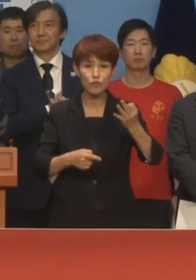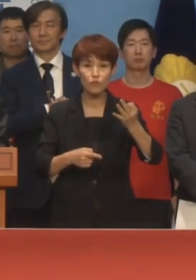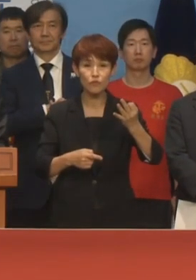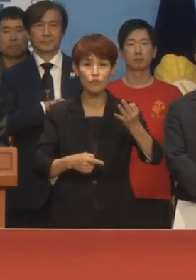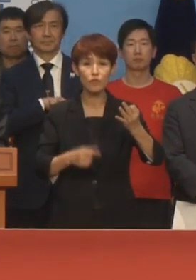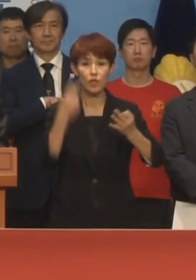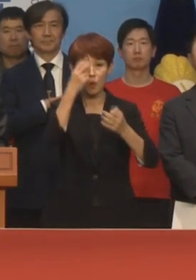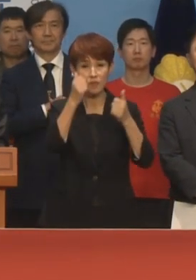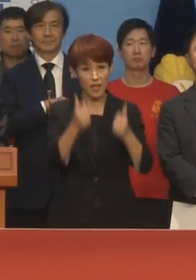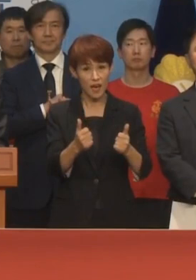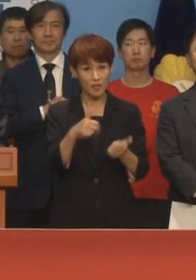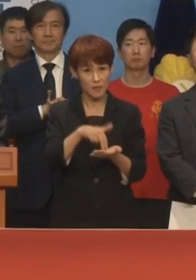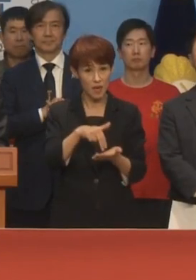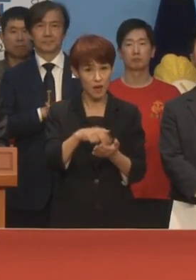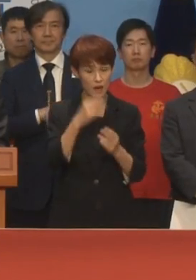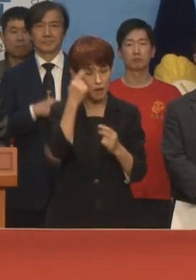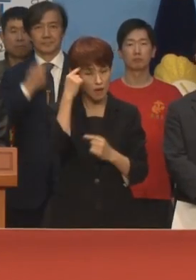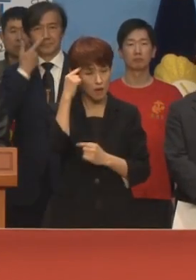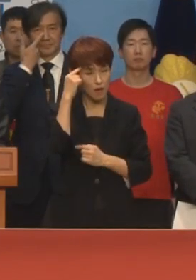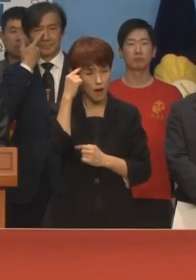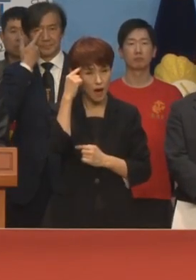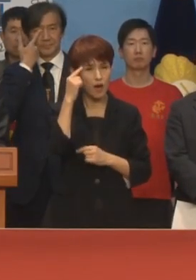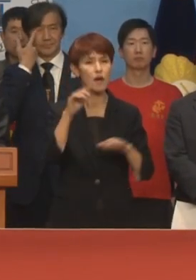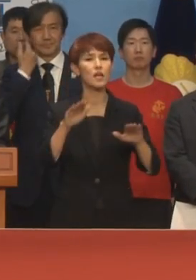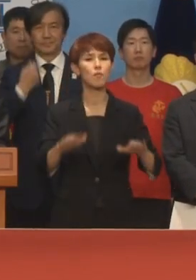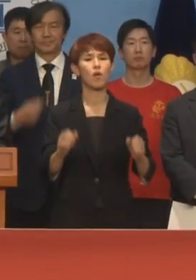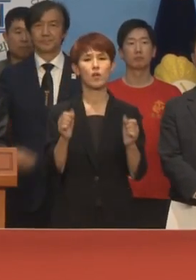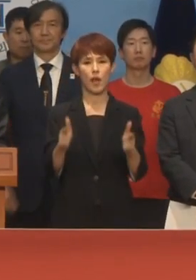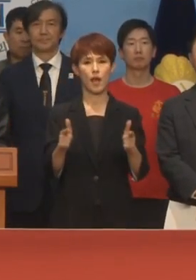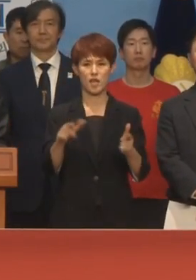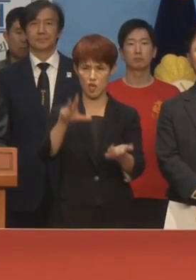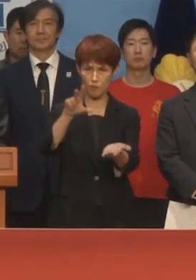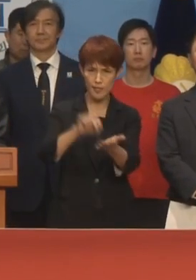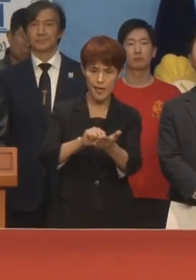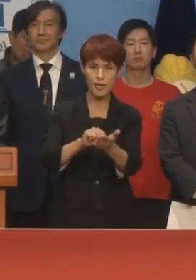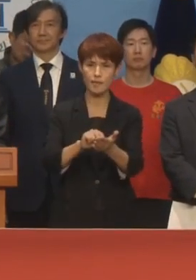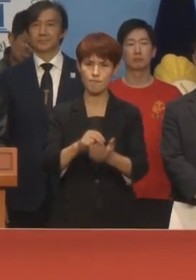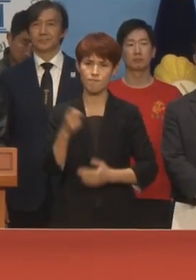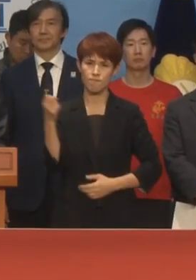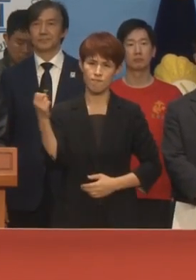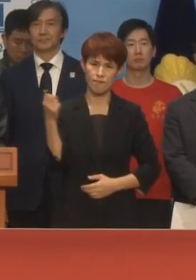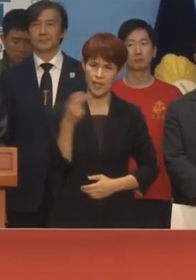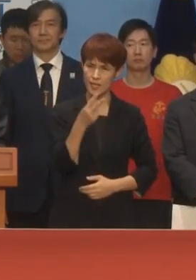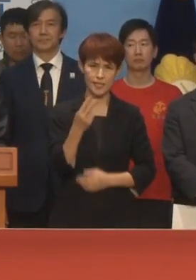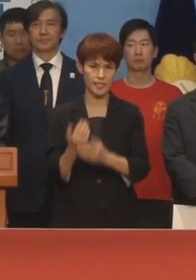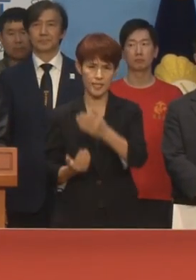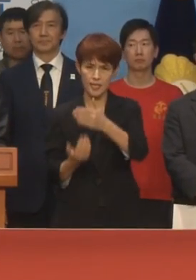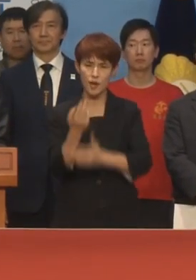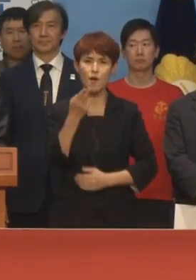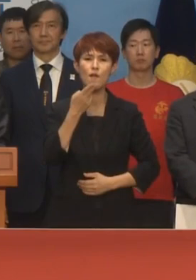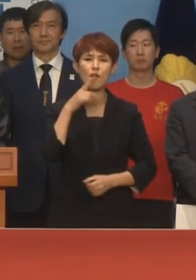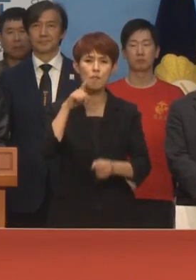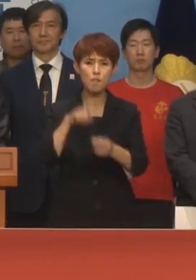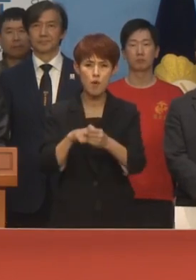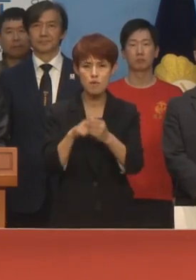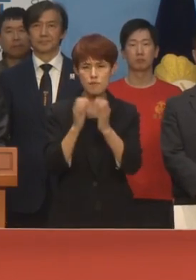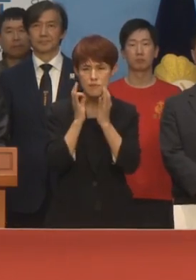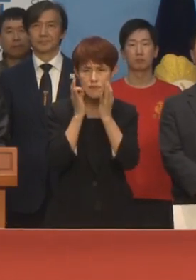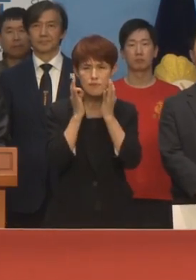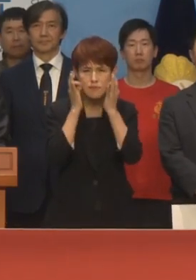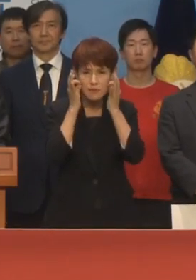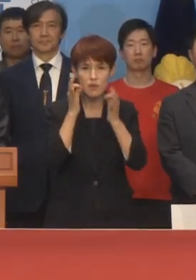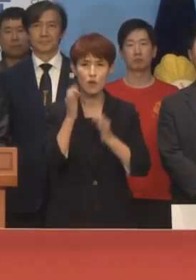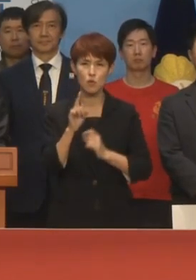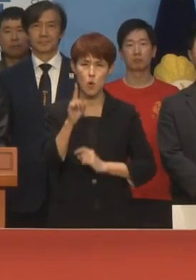상기해 보자면 아마 이번 기회에 이런 문제가 다시는 나타나지 않도록